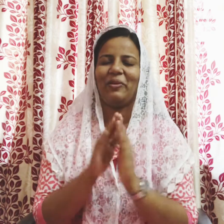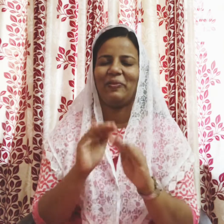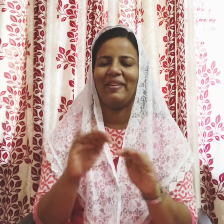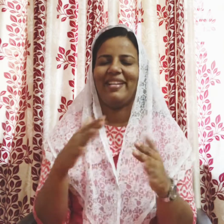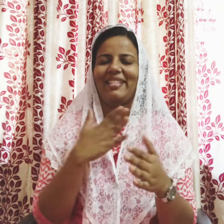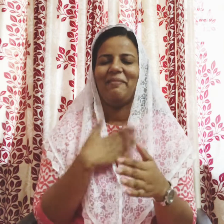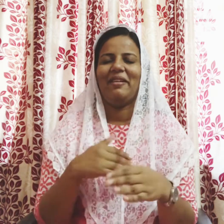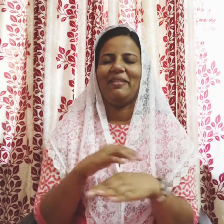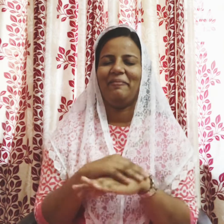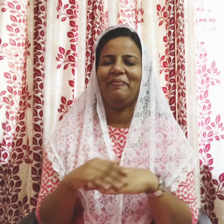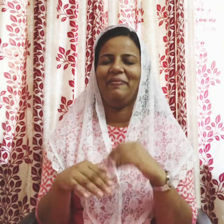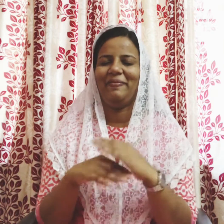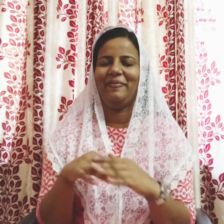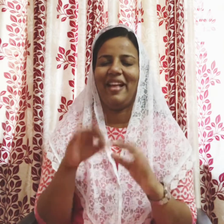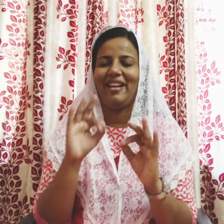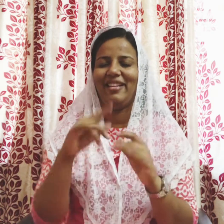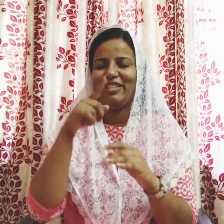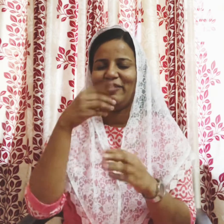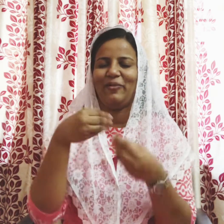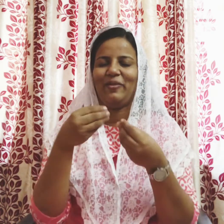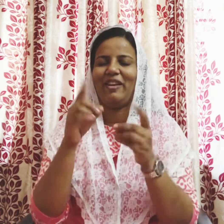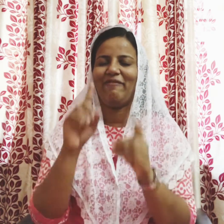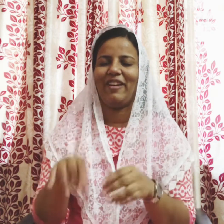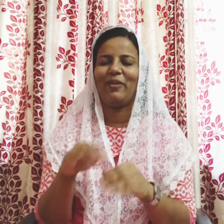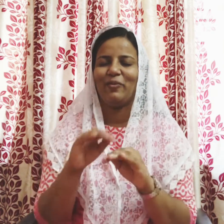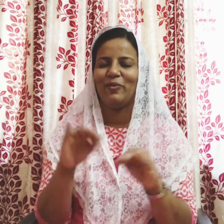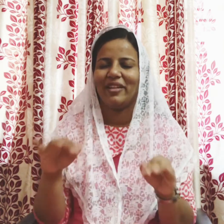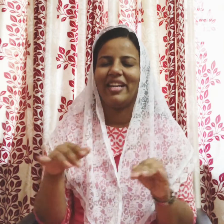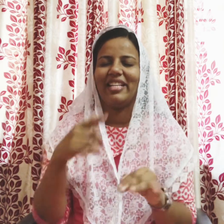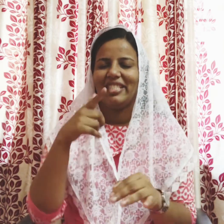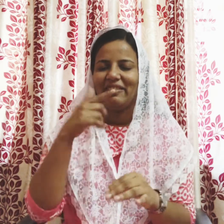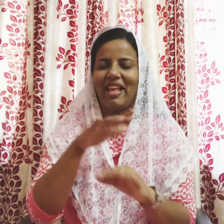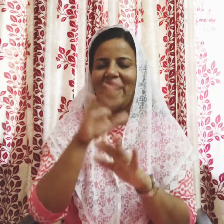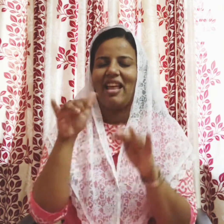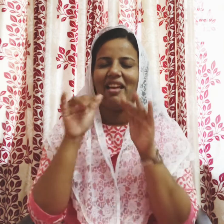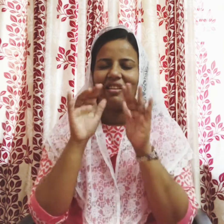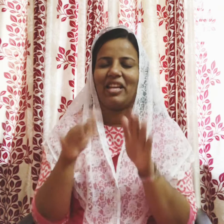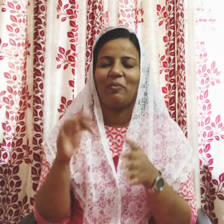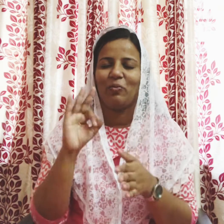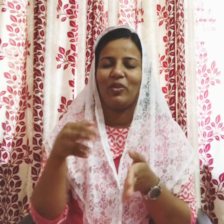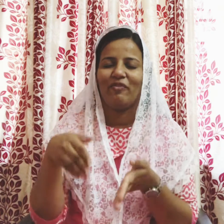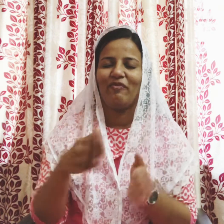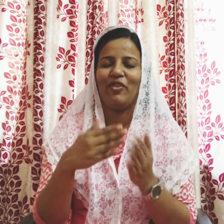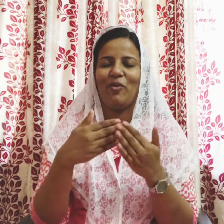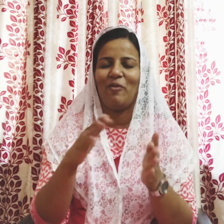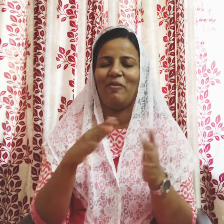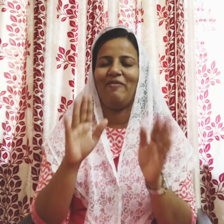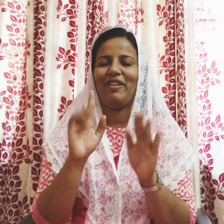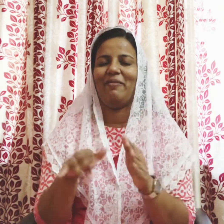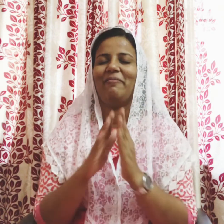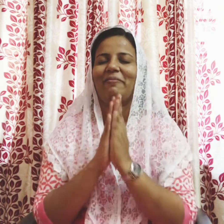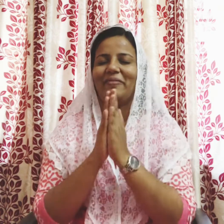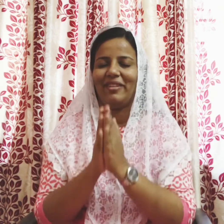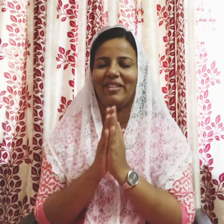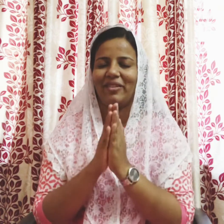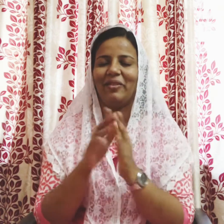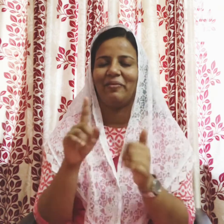കുഞ്ഞുങ്ങൾക്ക് സമാധാനവും സന്തോഷമുള്ള കുടുംബജീവിതം കൊടുക്കണം. കുഞ്ഞുങ്ങളുടെ ഭാവിക്കായിട്ട് സ്തോത്രം. അനുഗ്രഹിക്കപ്പെട്ട വഴിയും വാതിൽ തൻ്റെ കുഞ്ഞുങ്ങൾക്ക് വേണ്ടി വഴി തുറന്നു കൊടുക്കണം.